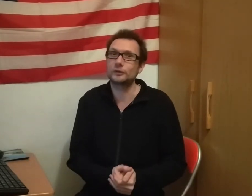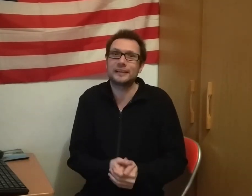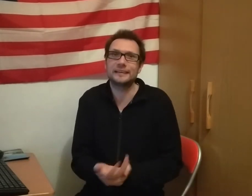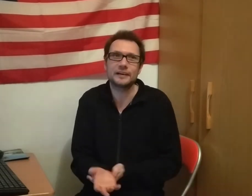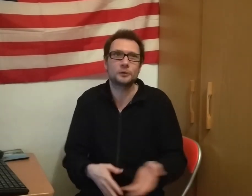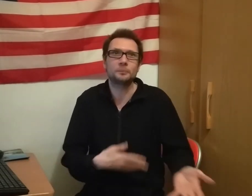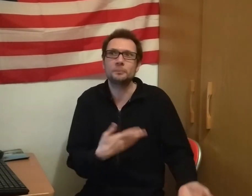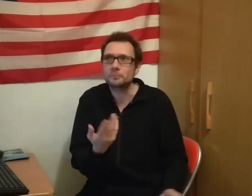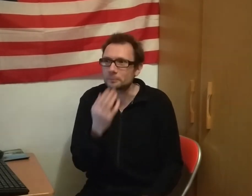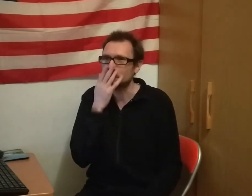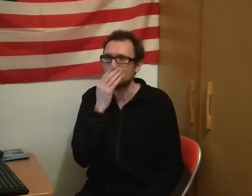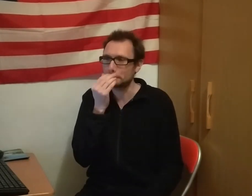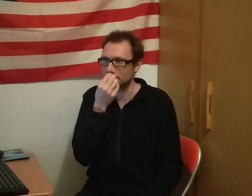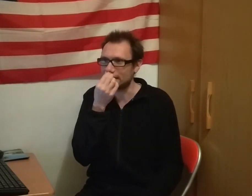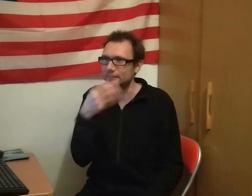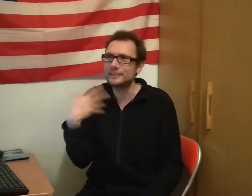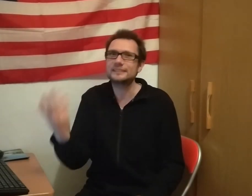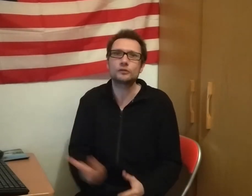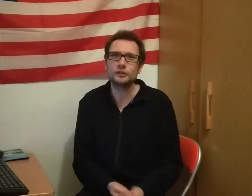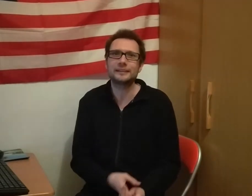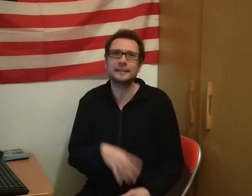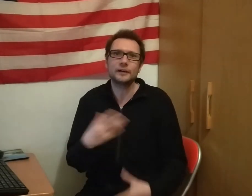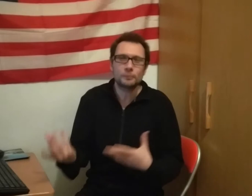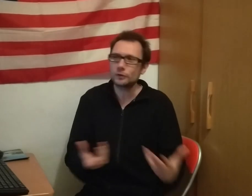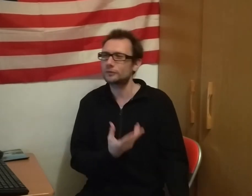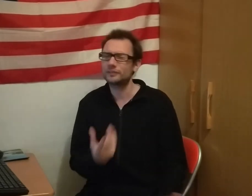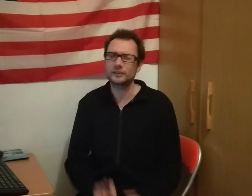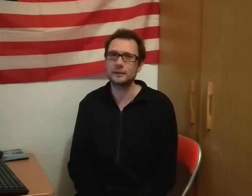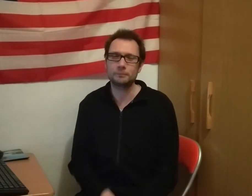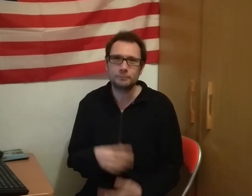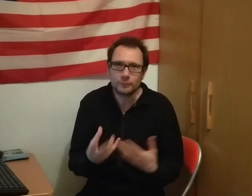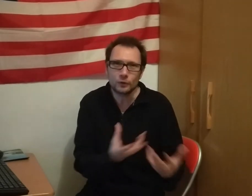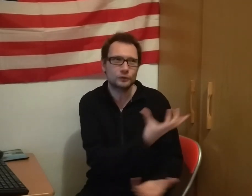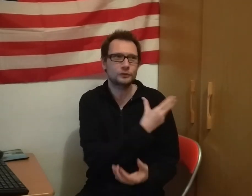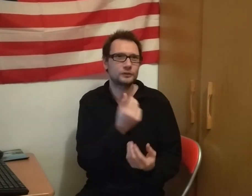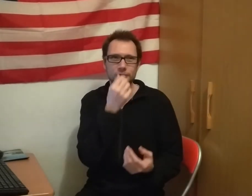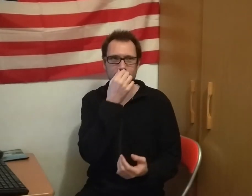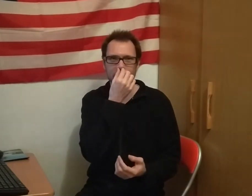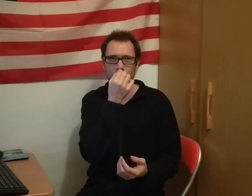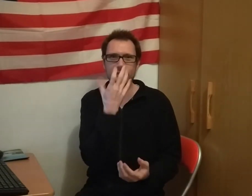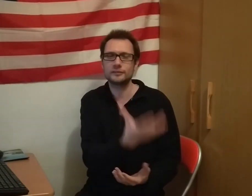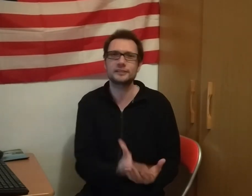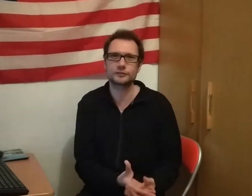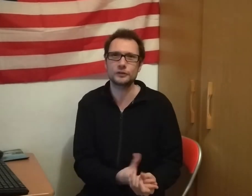soy italiano. A veces hago video en italiano, pero veo que tampoco tengo